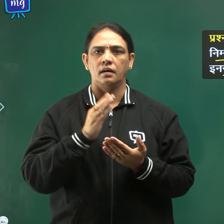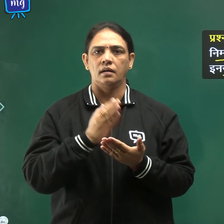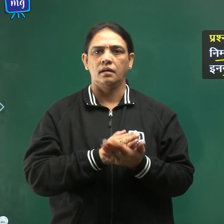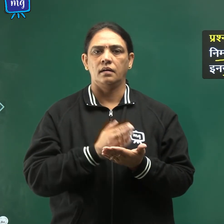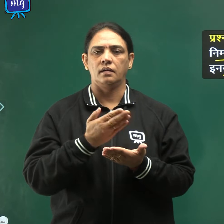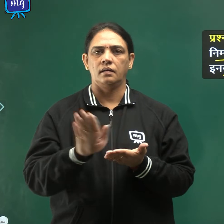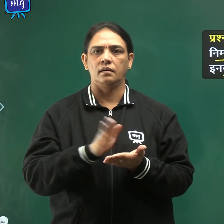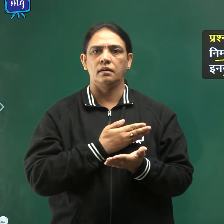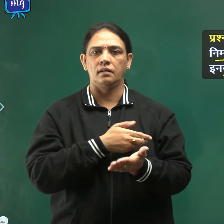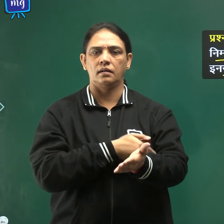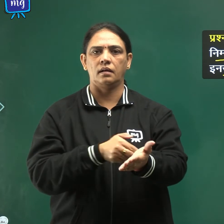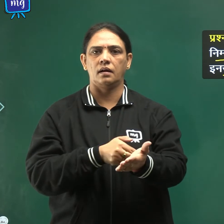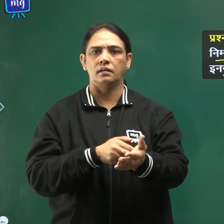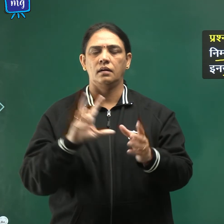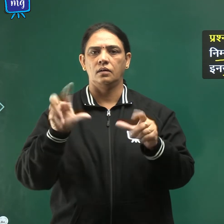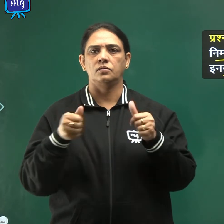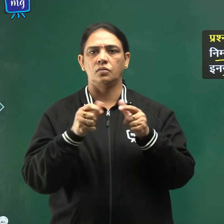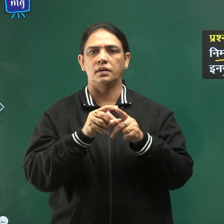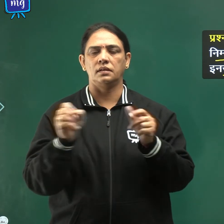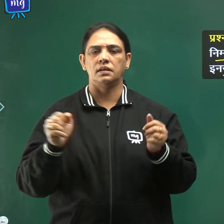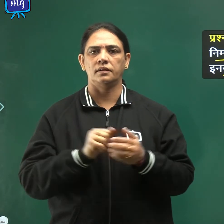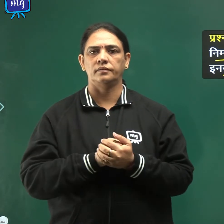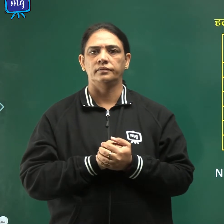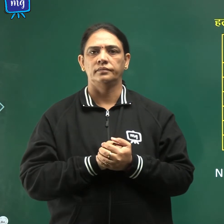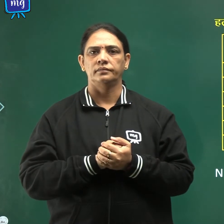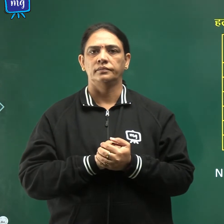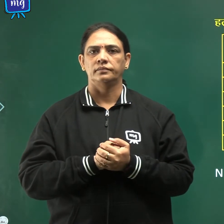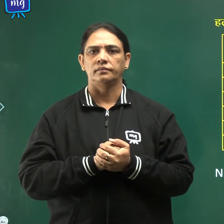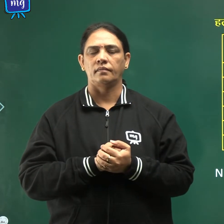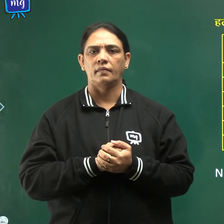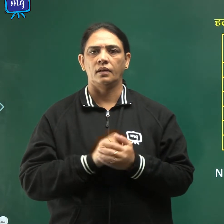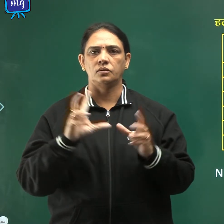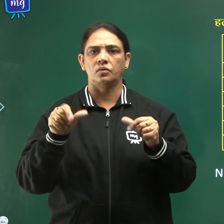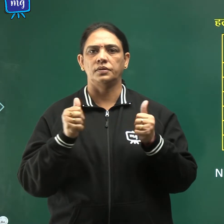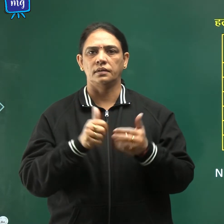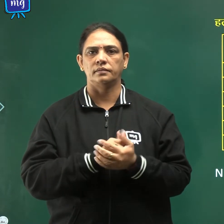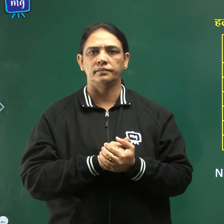ज्ञात कीजिए। हल।